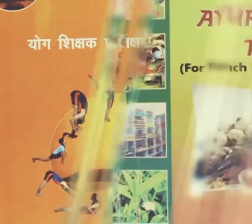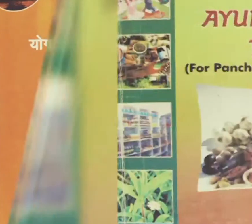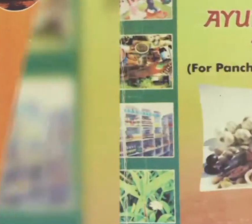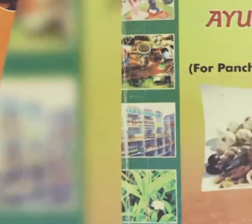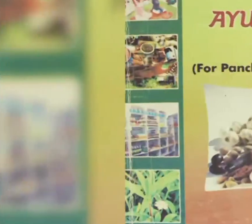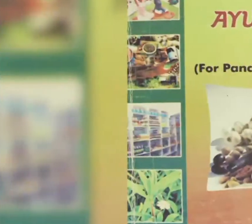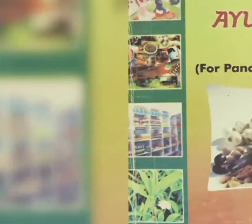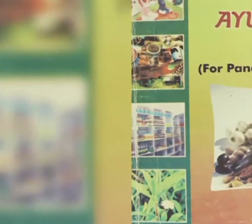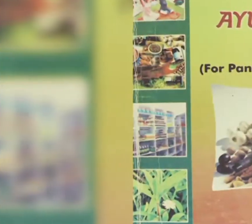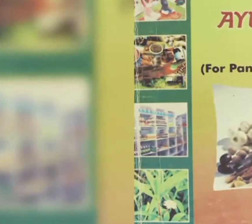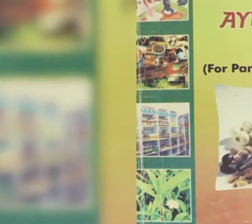आयुर्वेद,